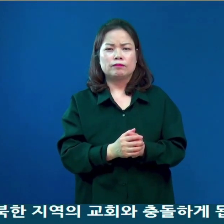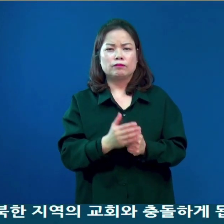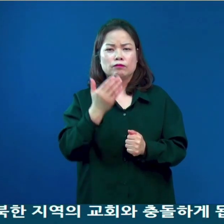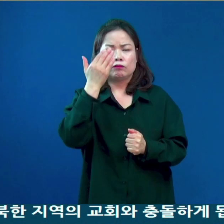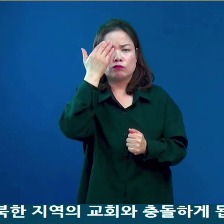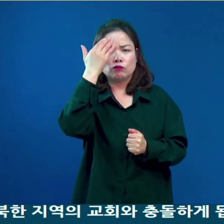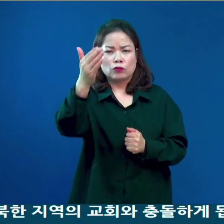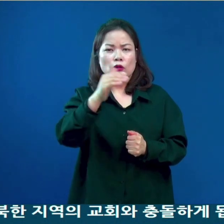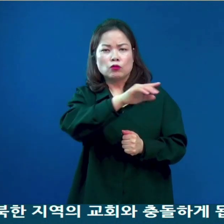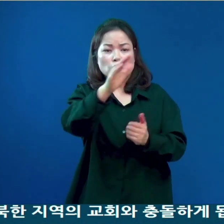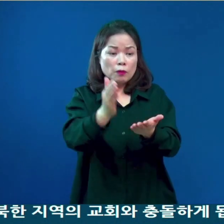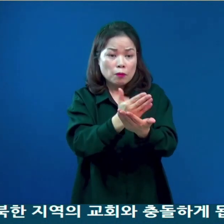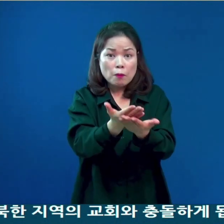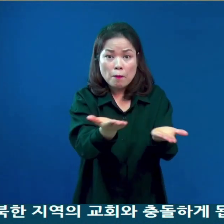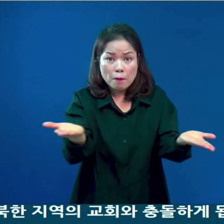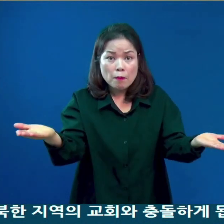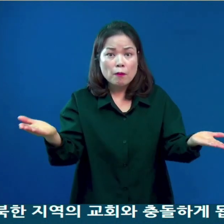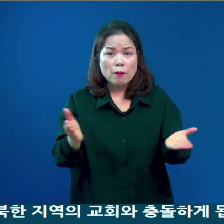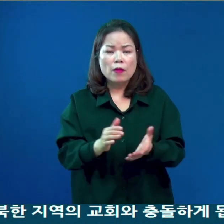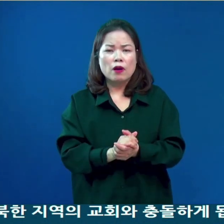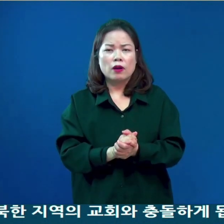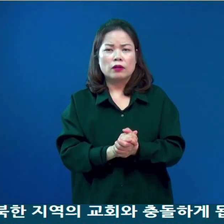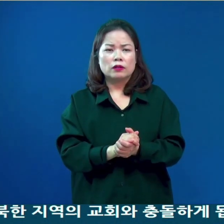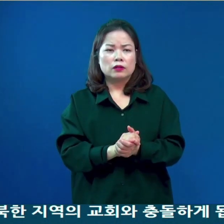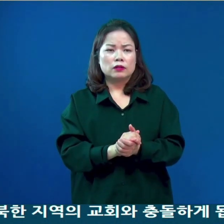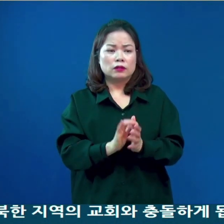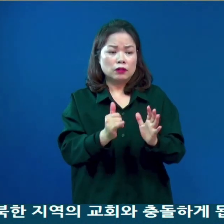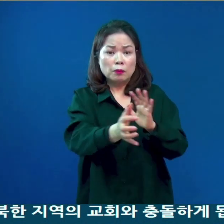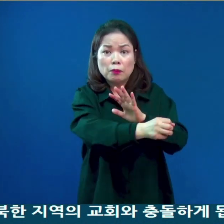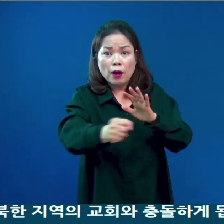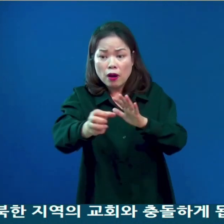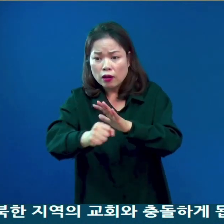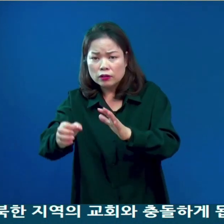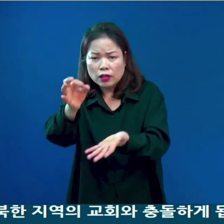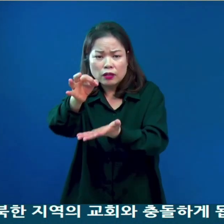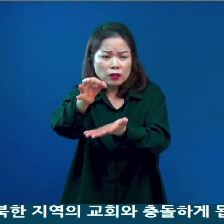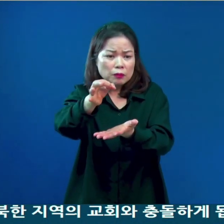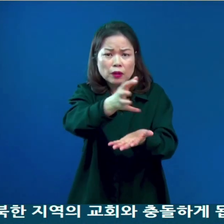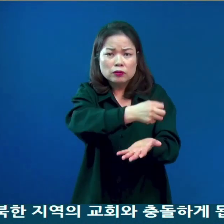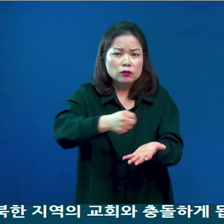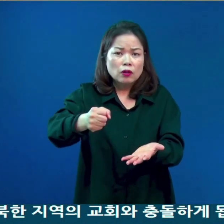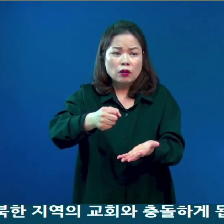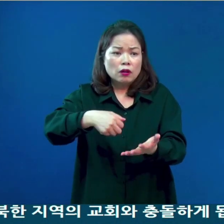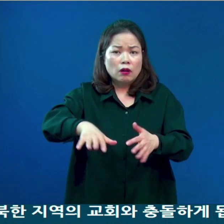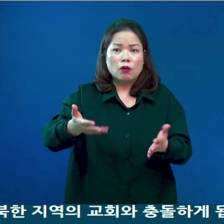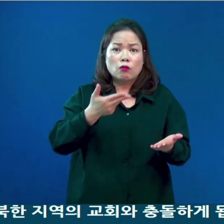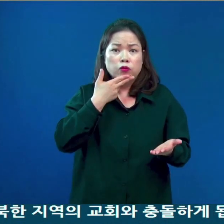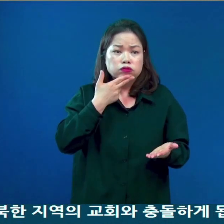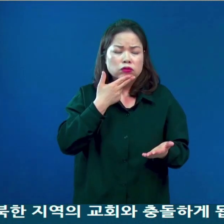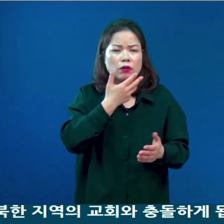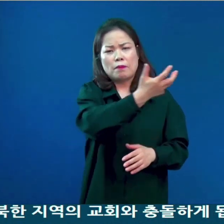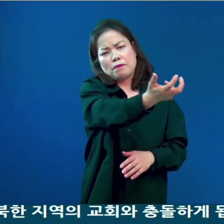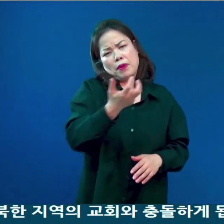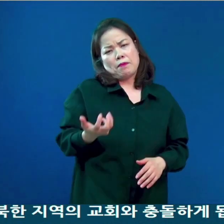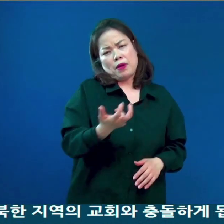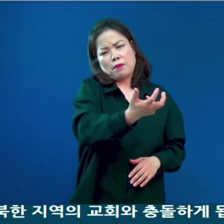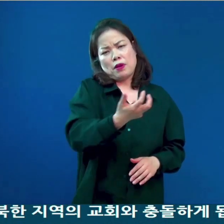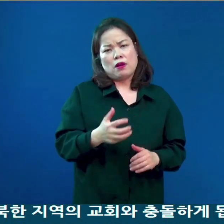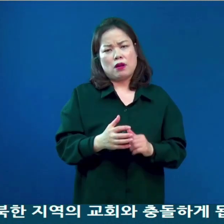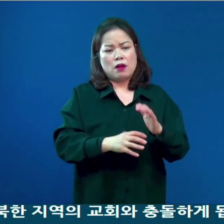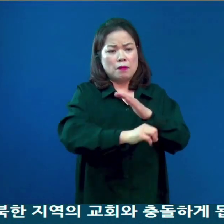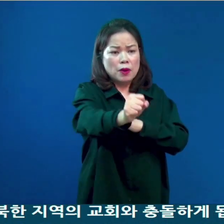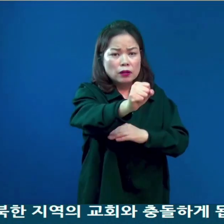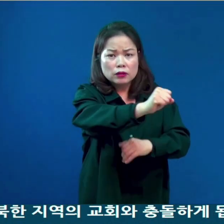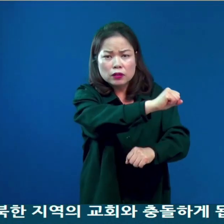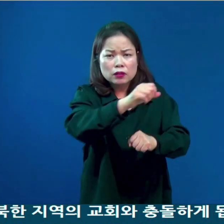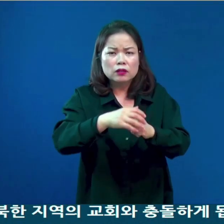무상몰수, 무상분배. 재산이 다 빼앗겨 버리니까 갈 바를 알지 못하고 내려오게 될 수밖에 없었던 것이 바로